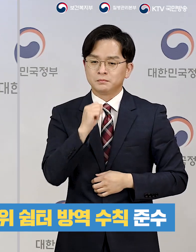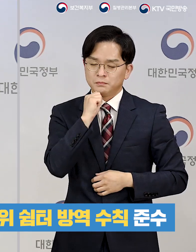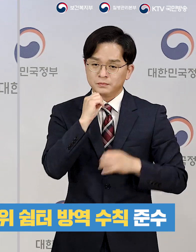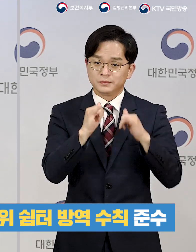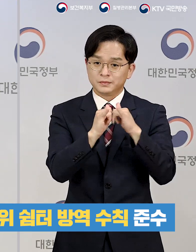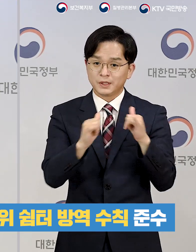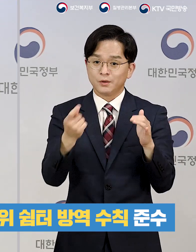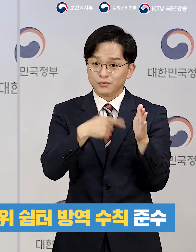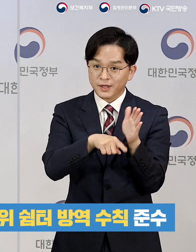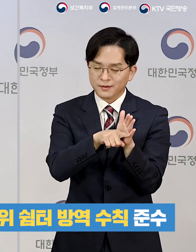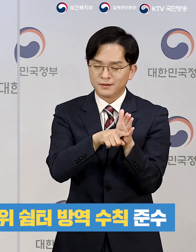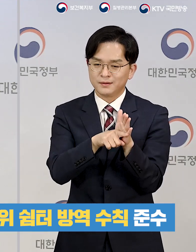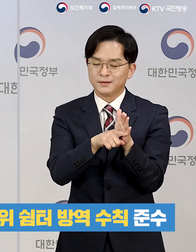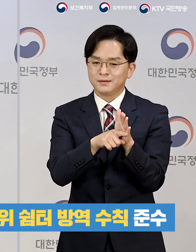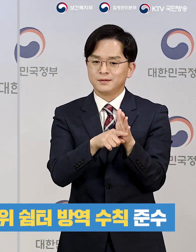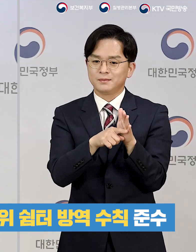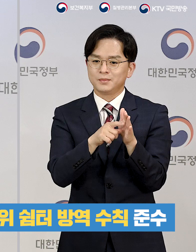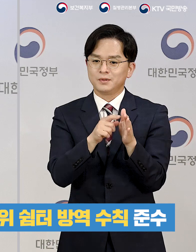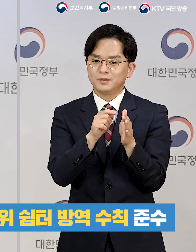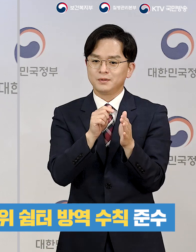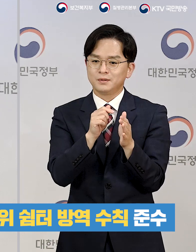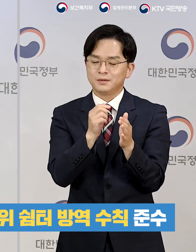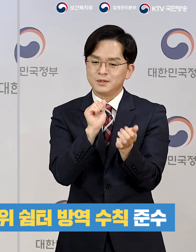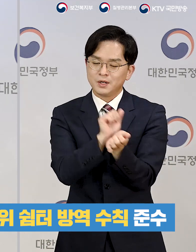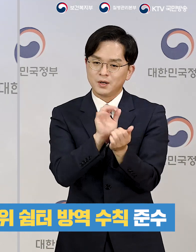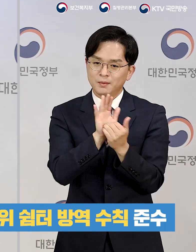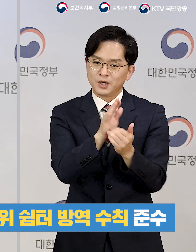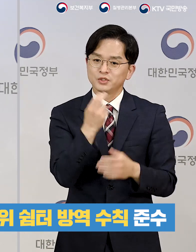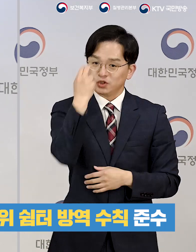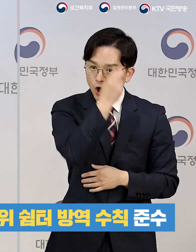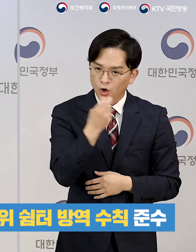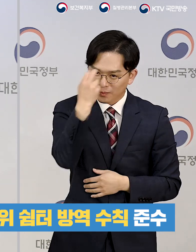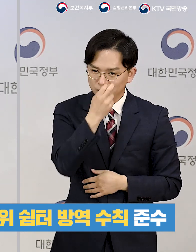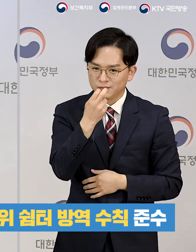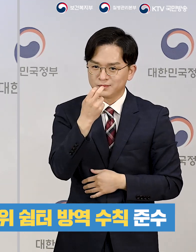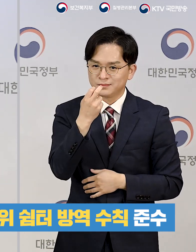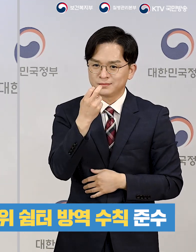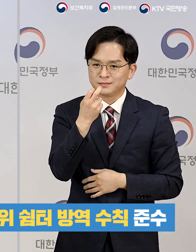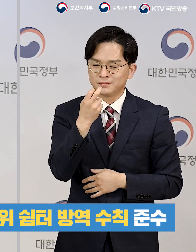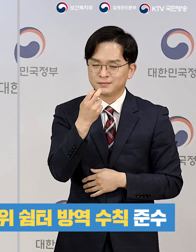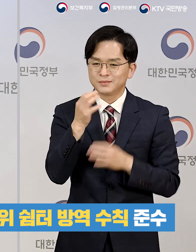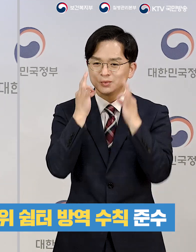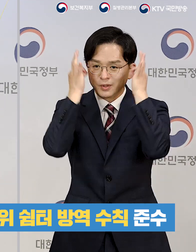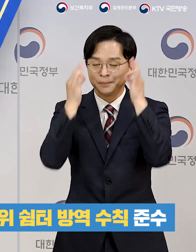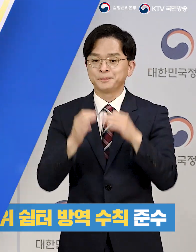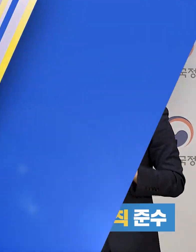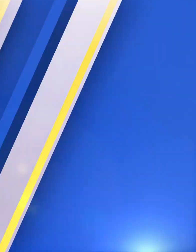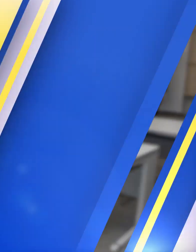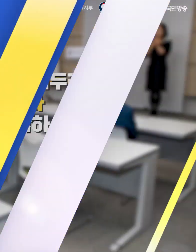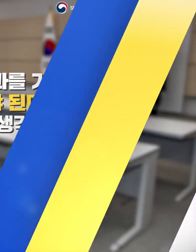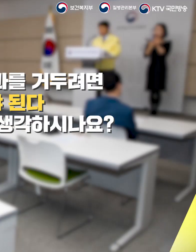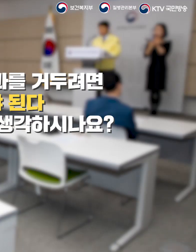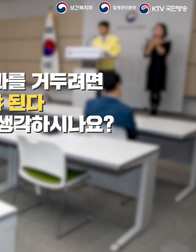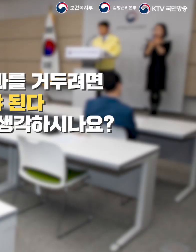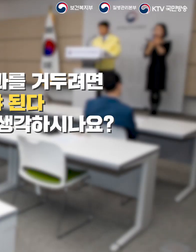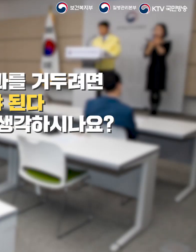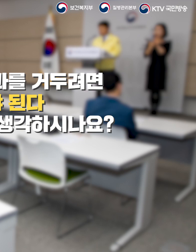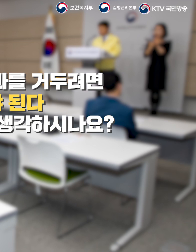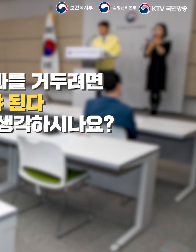취약계층의 안부 확인과 물품 지원 역시 비대면, 비접촉 방식을 최대한 활용하겠습니다.